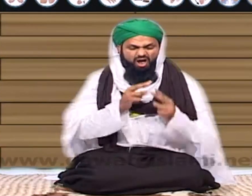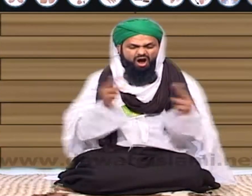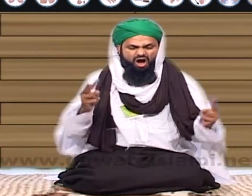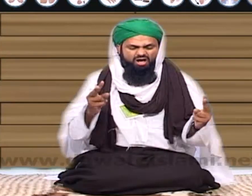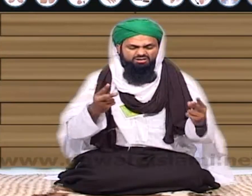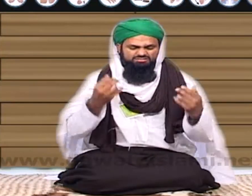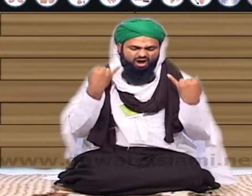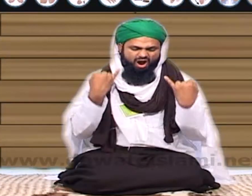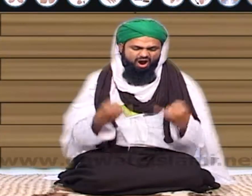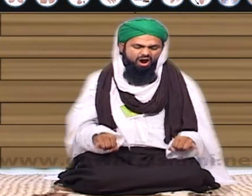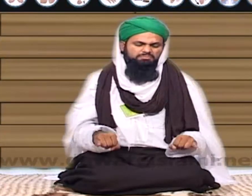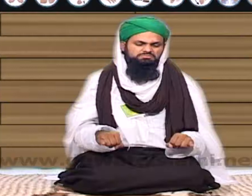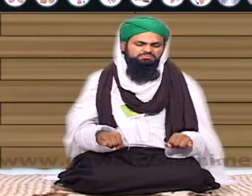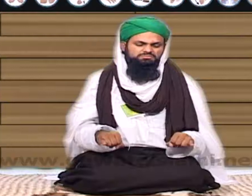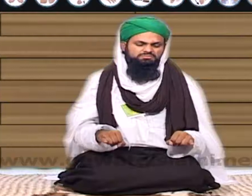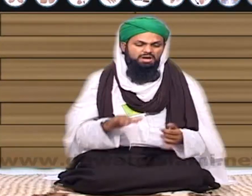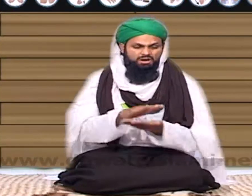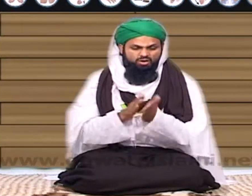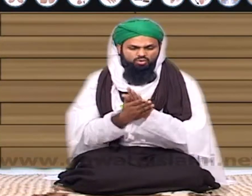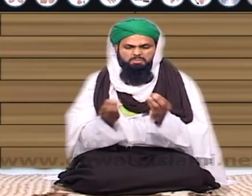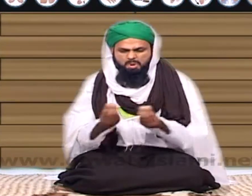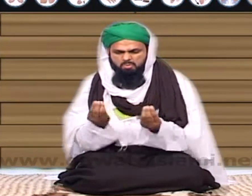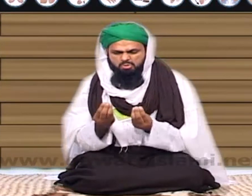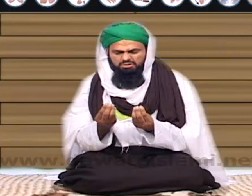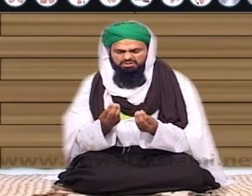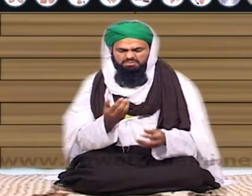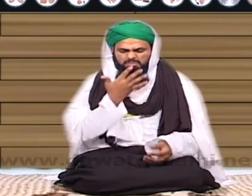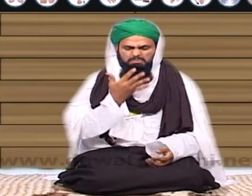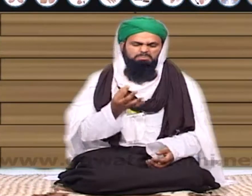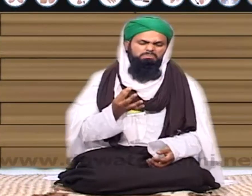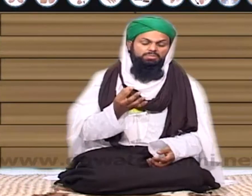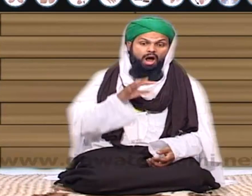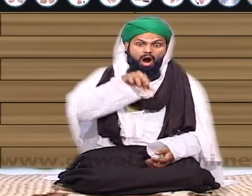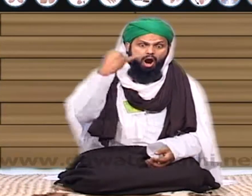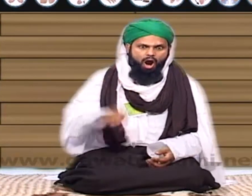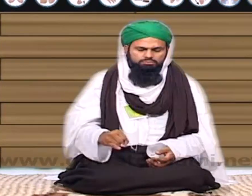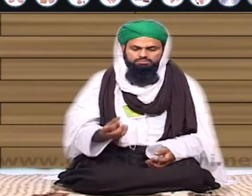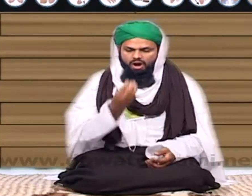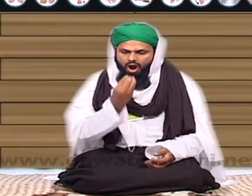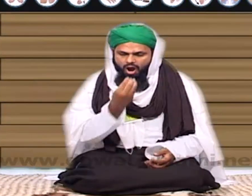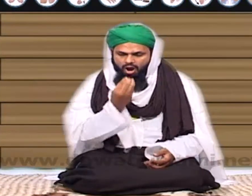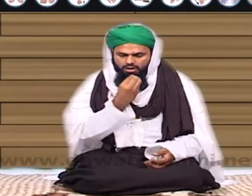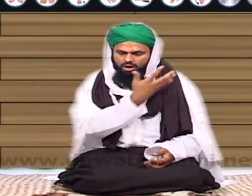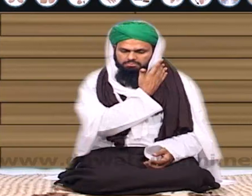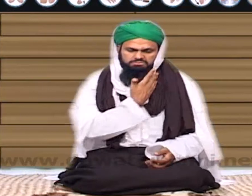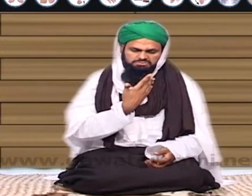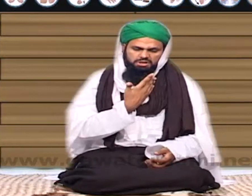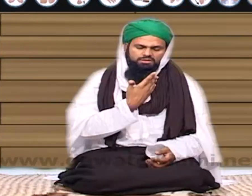کی عادت پڑ گئی، ٹر نبالے، روکھی سوکھی میں گزارا نہیں. حرام روزی میں مزہ بہت ہے. حرام روزی